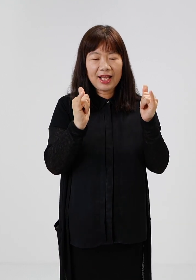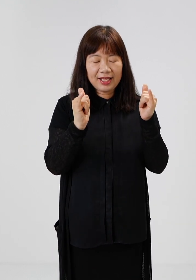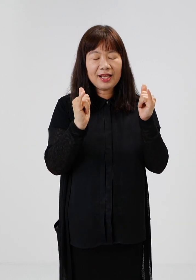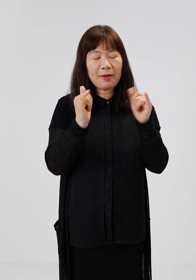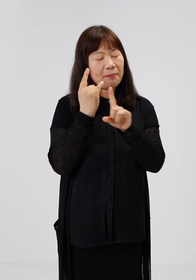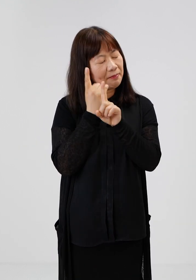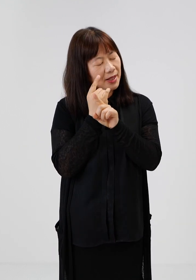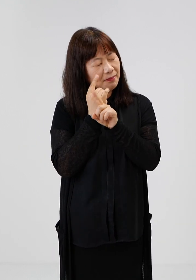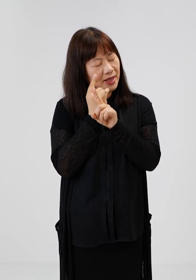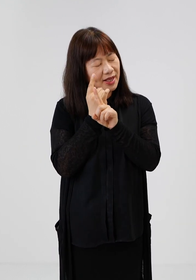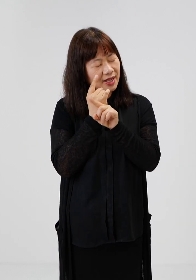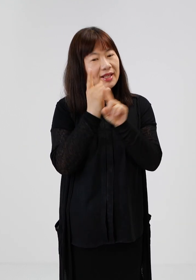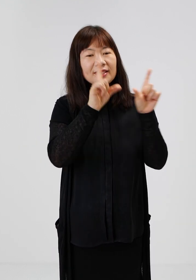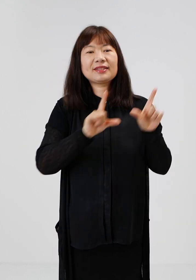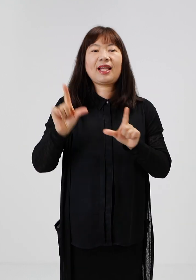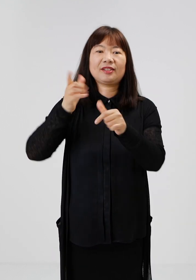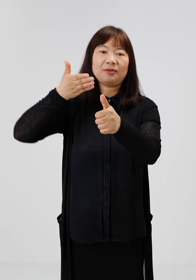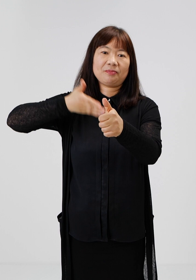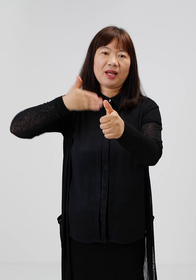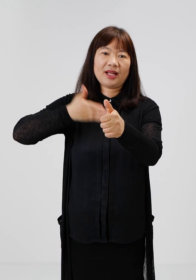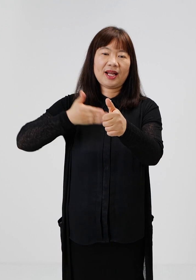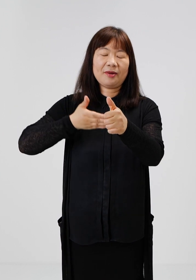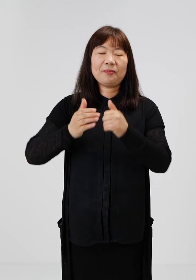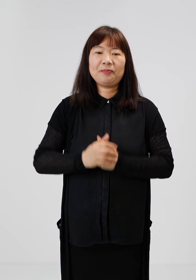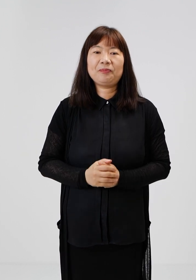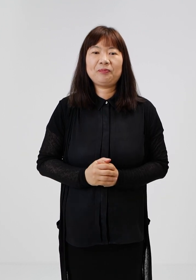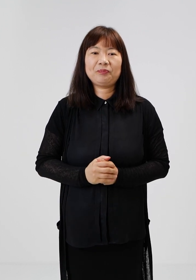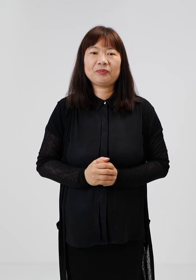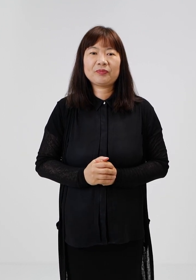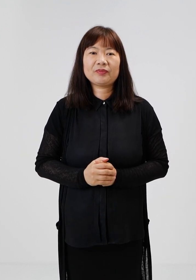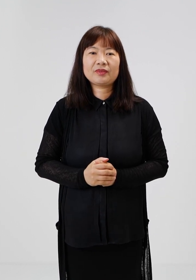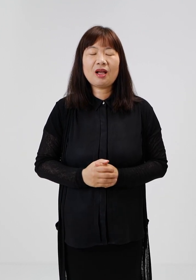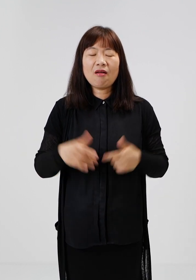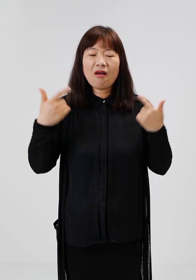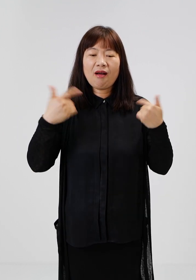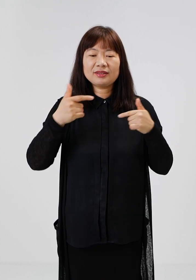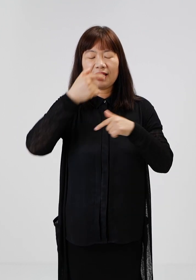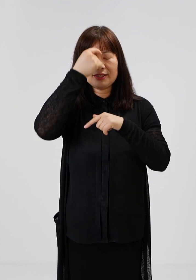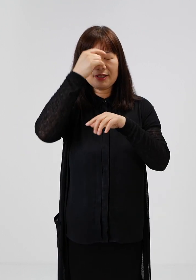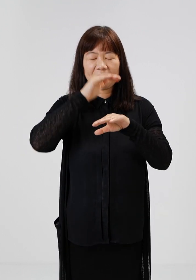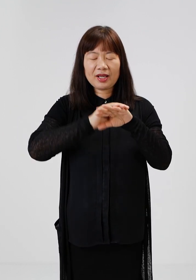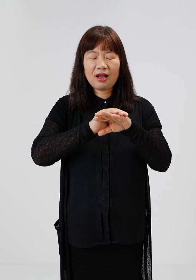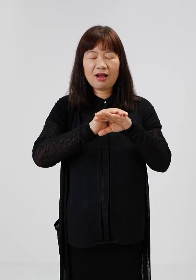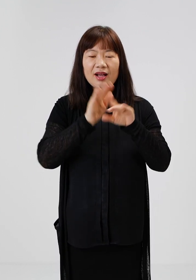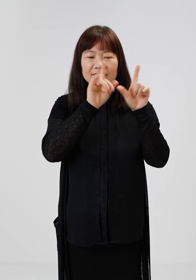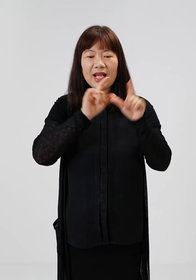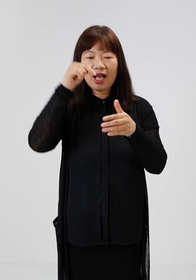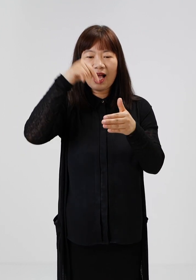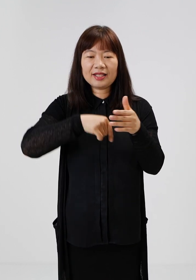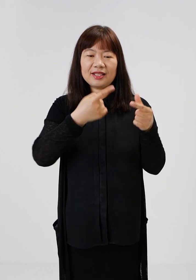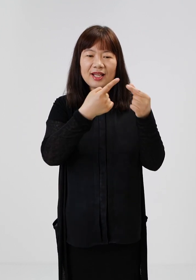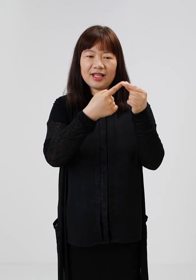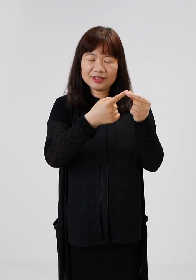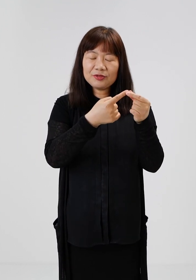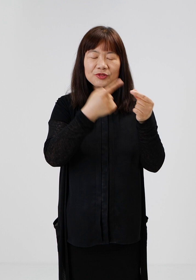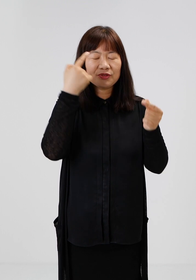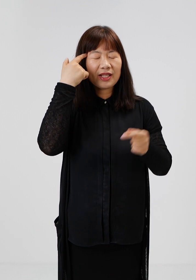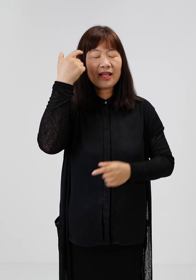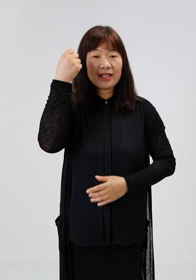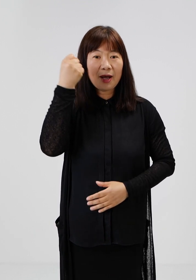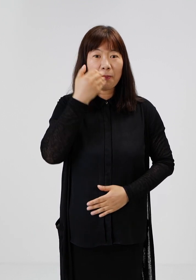좋겠어요. 항상 삶의 첫 자리에 예배를 중요하게 여길 줄 안다면